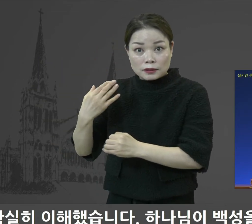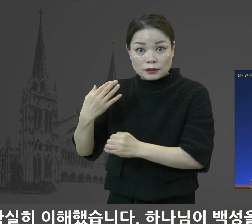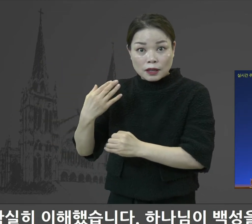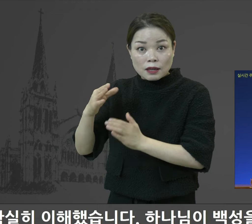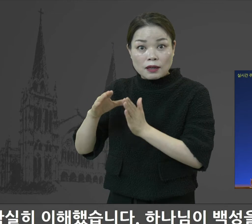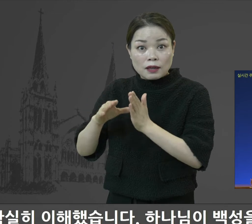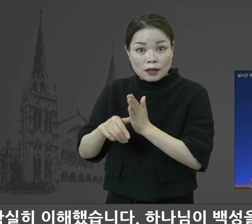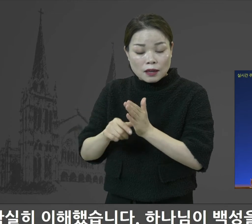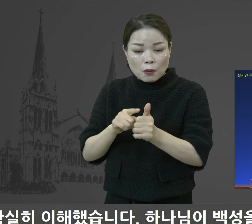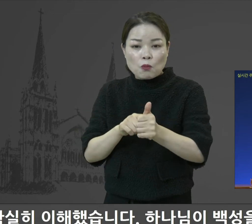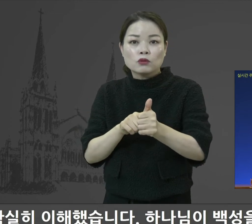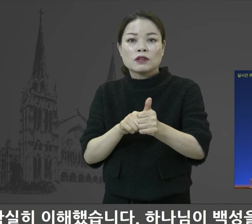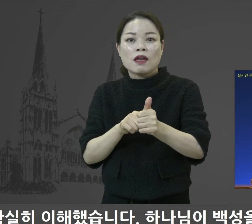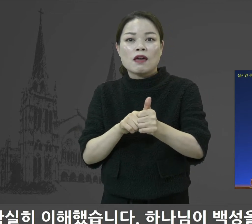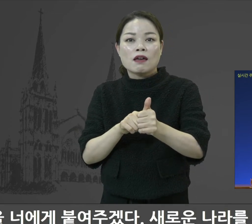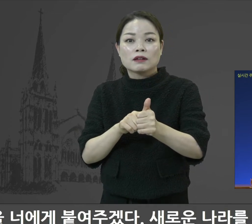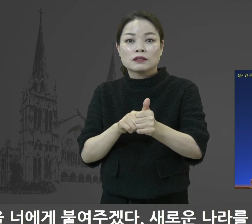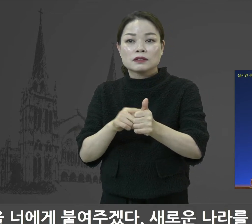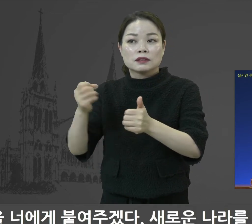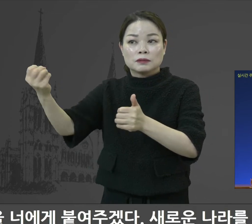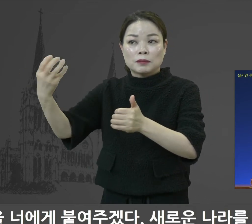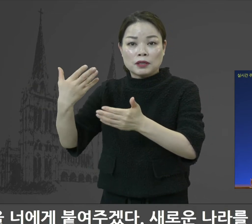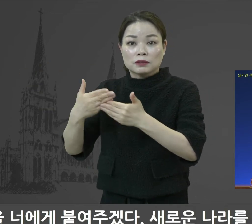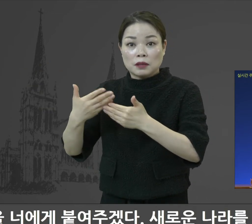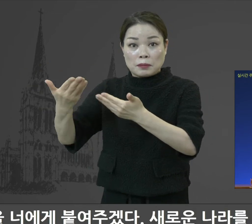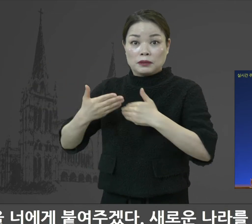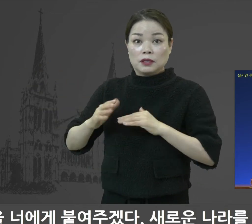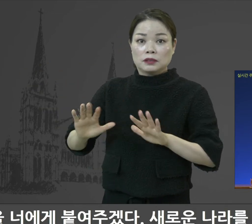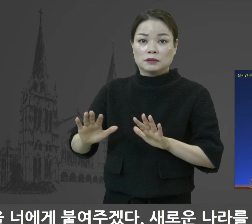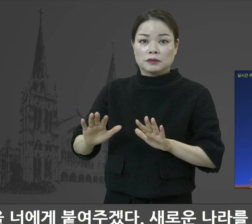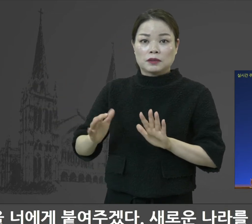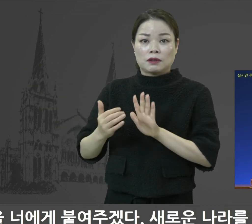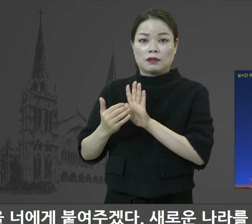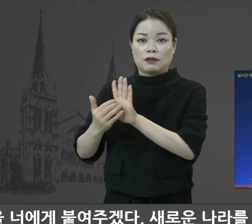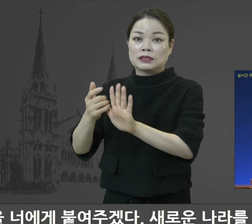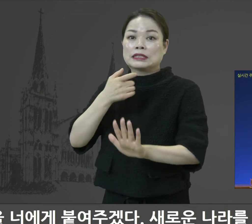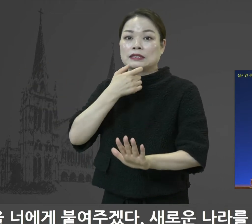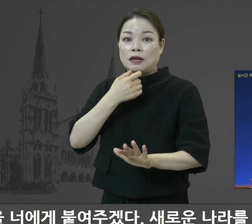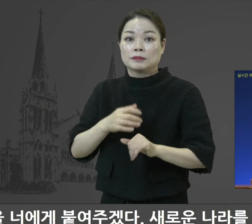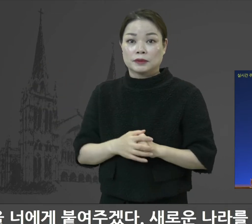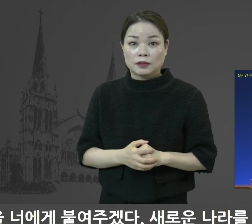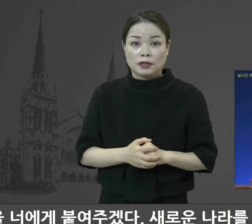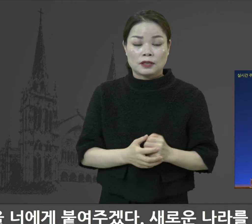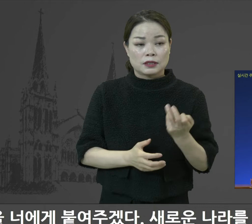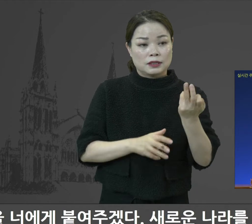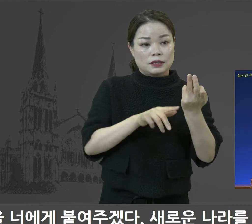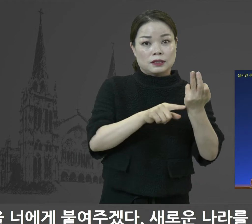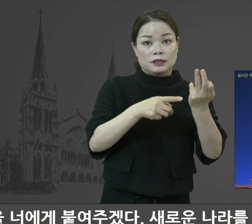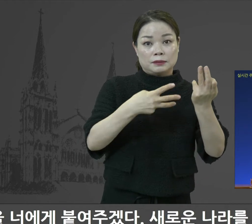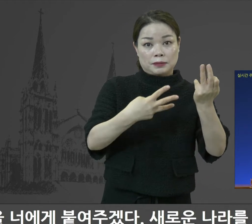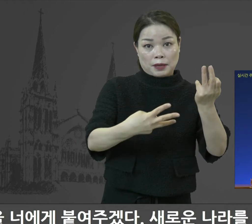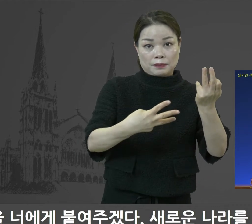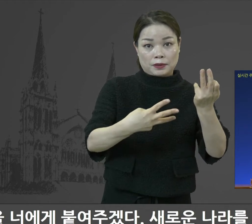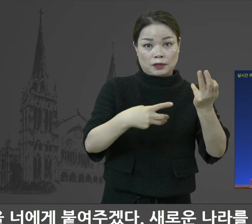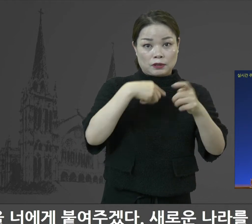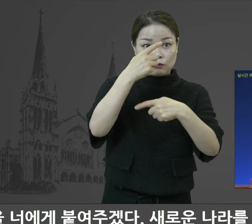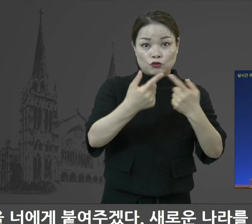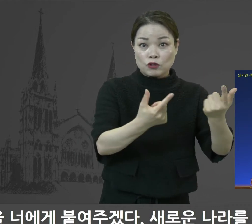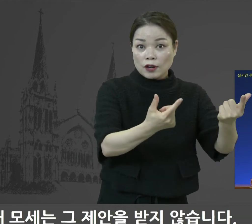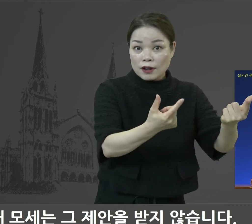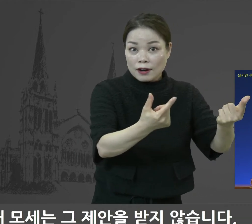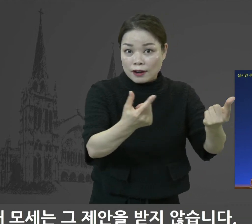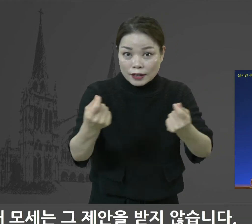제안하셨을 때 모세는 그 제안을 받지 않습니다. 13절 보시기 바랍니다. 13절 같이